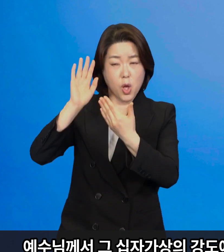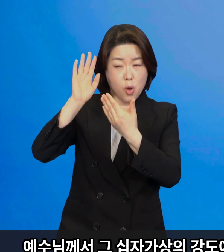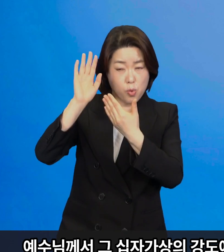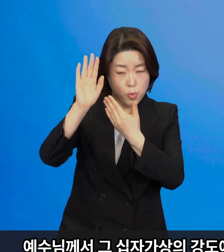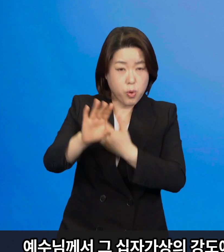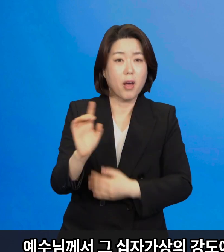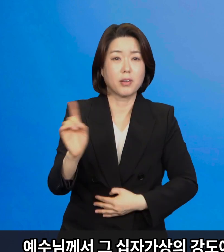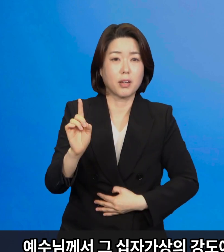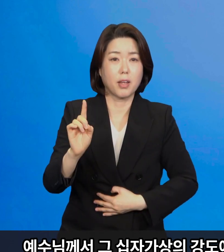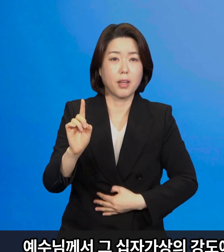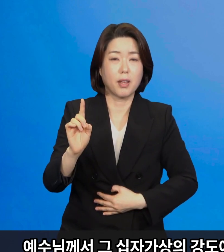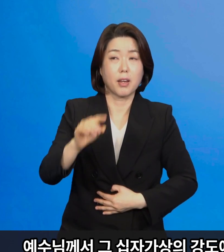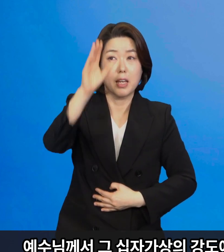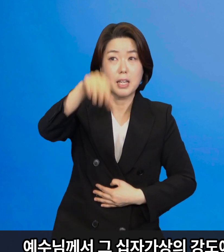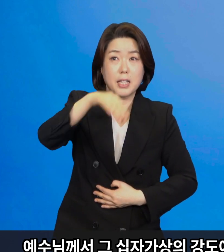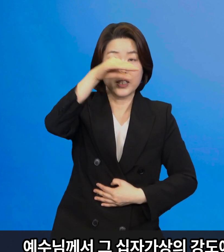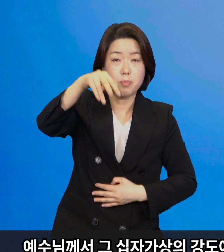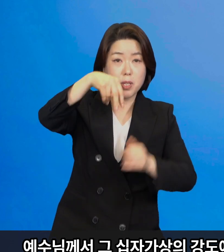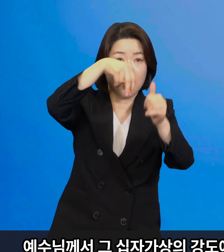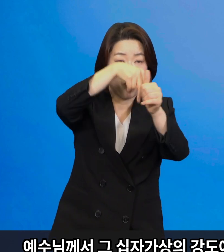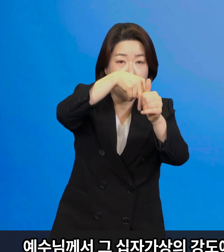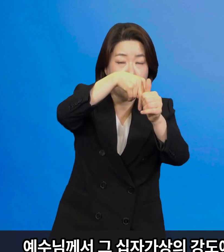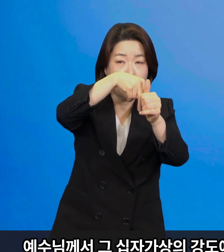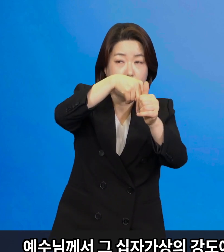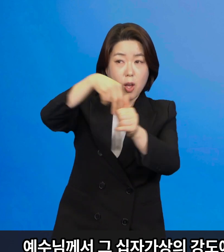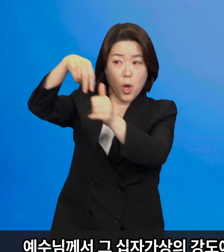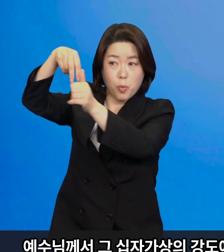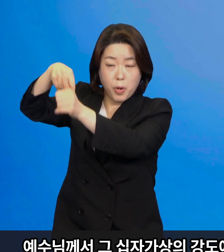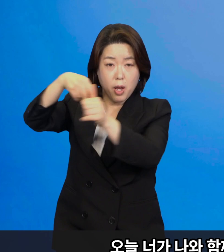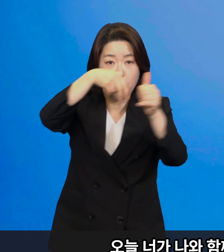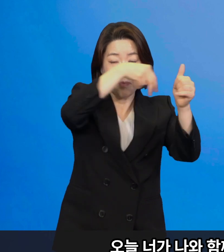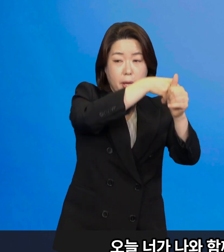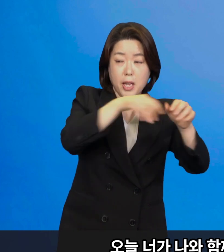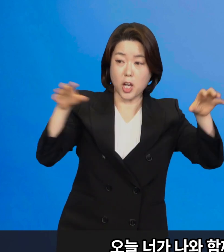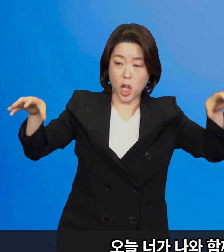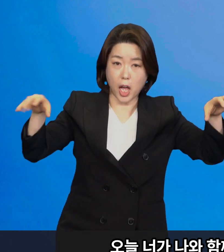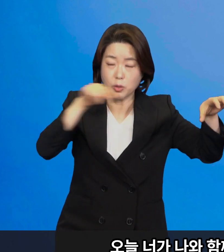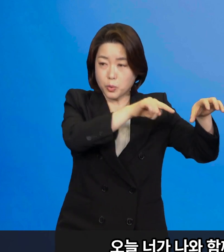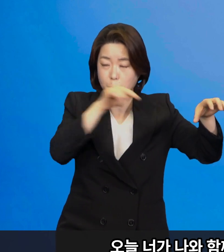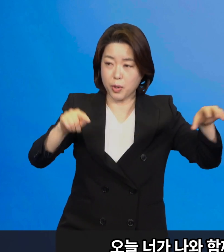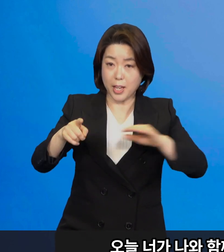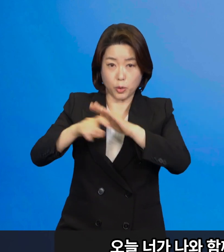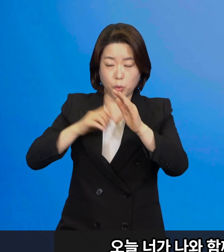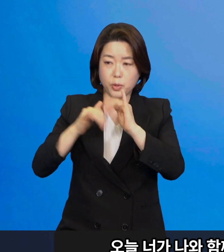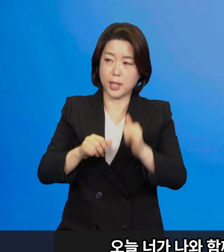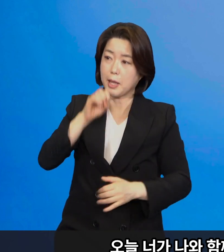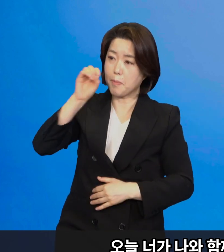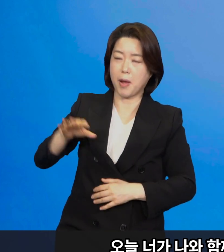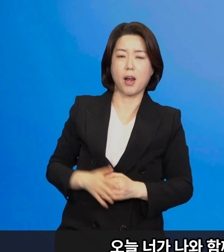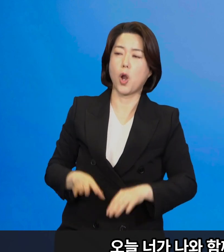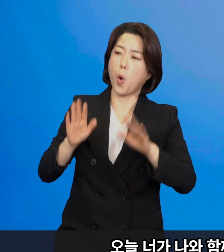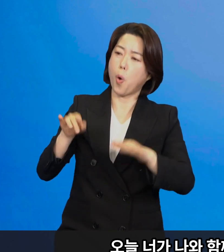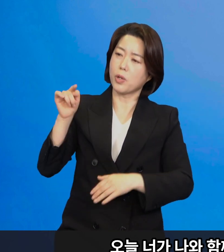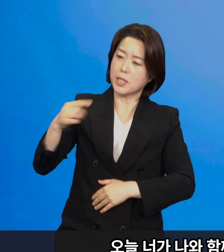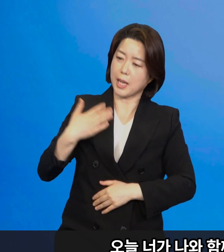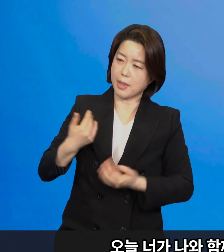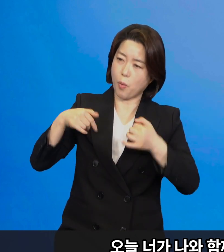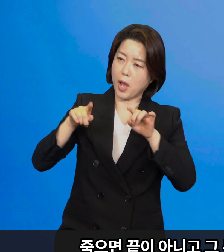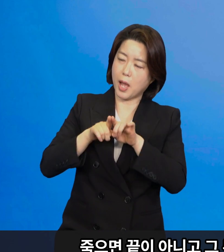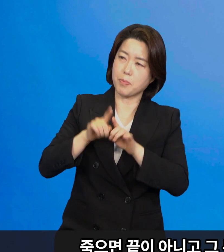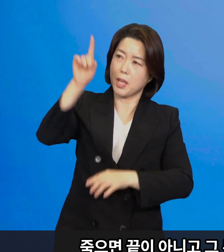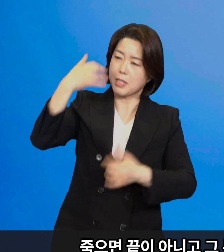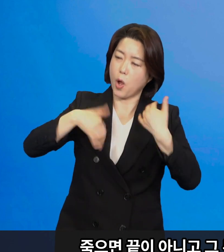예수님께서 그 십자가상의 강도에게 내가 진실로 너에게 이르노니 오늘 너가 나와 함께 낙원에 있을